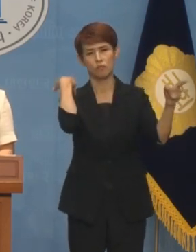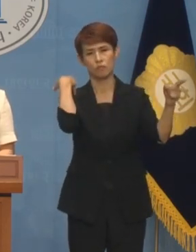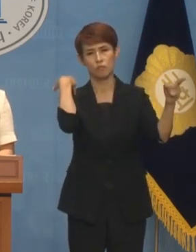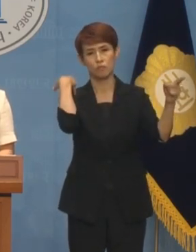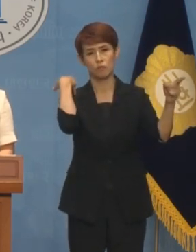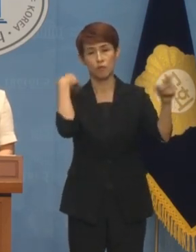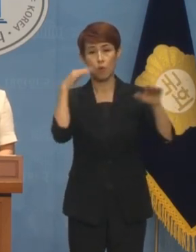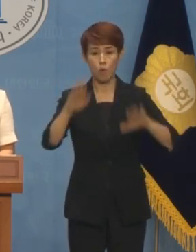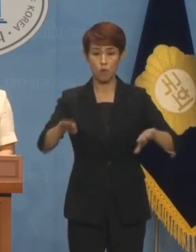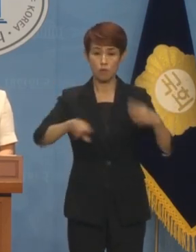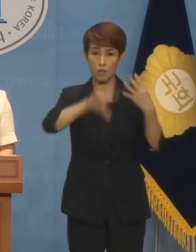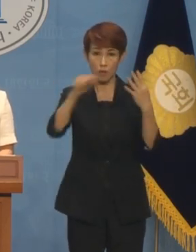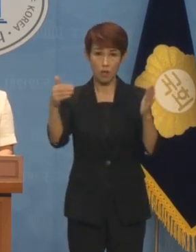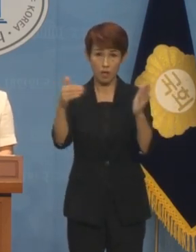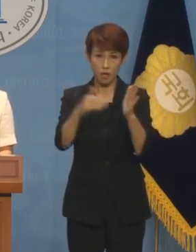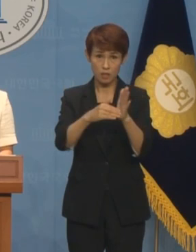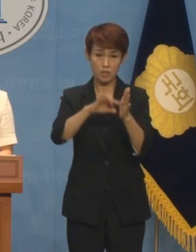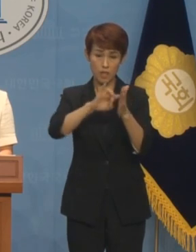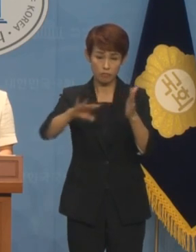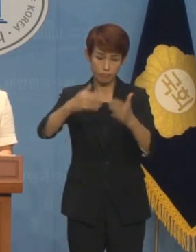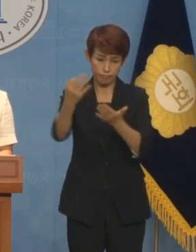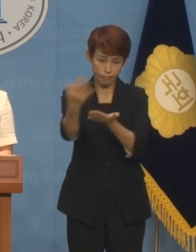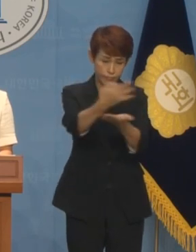올해 4월까지 세수 진도율은